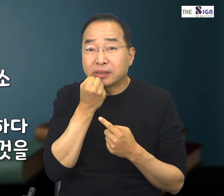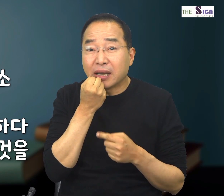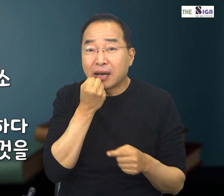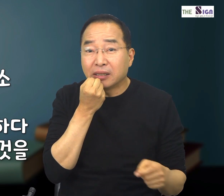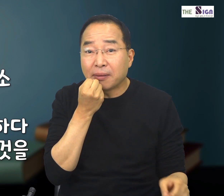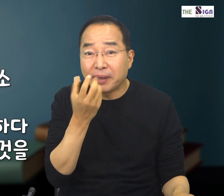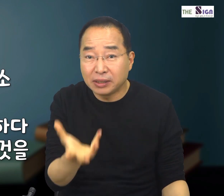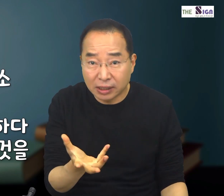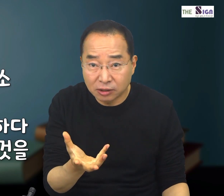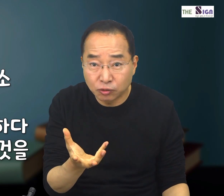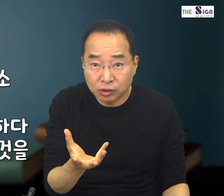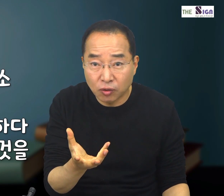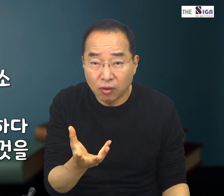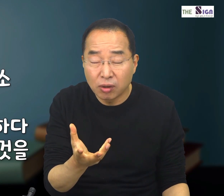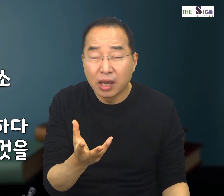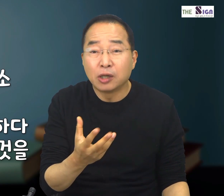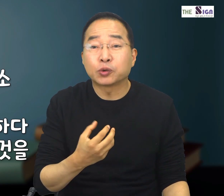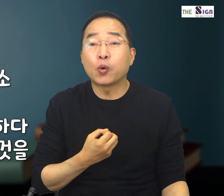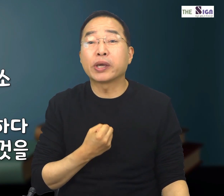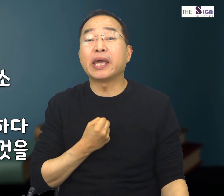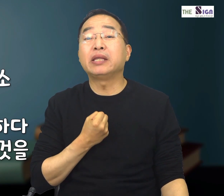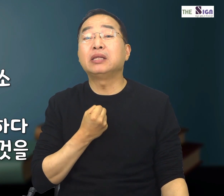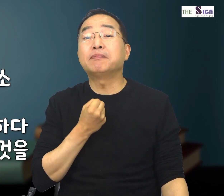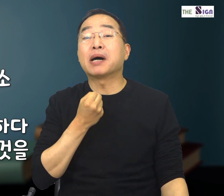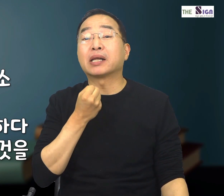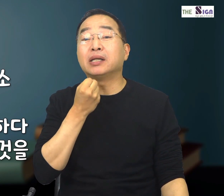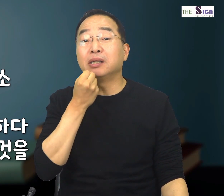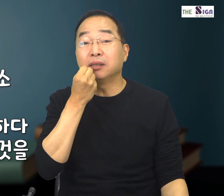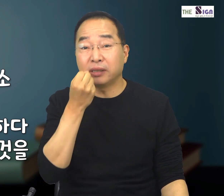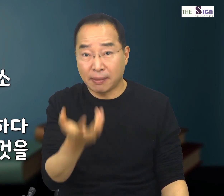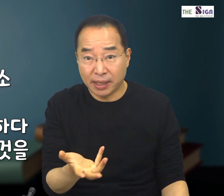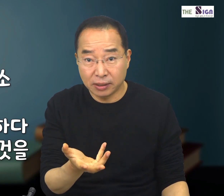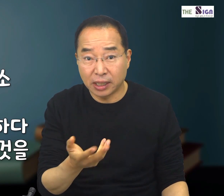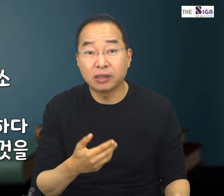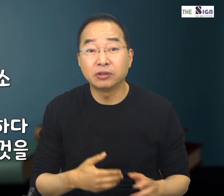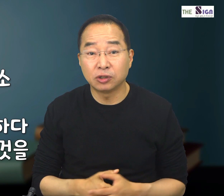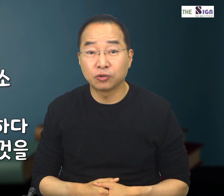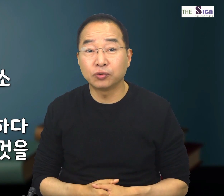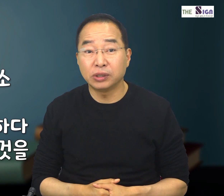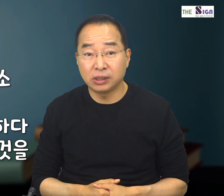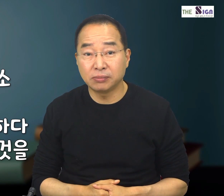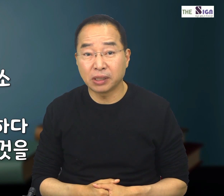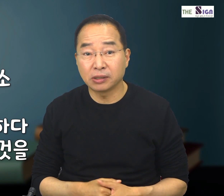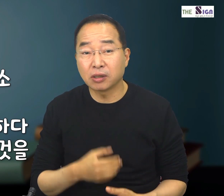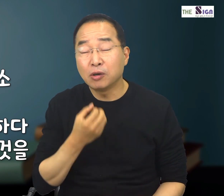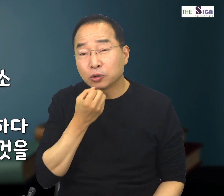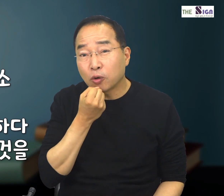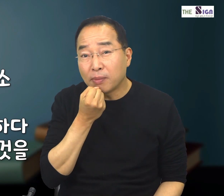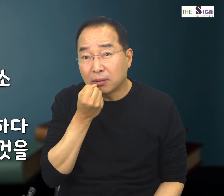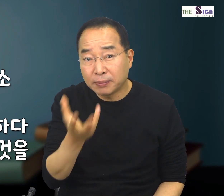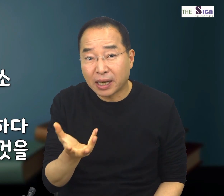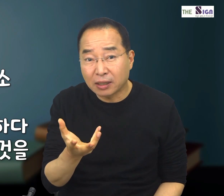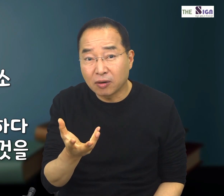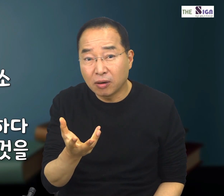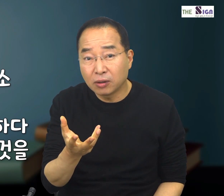있다가 내뱉는다는 뜻도 있고 속에 있는 말을 내뱉는다 이런 뜻도 있습니다. 그래서 속마음을 말하는 거,